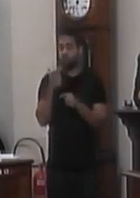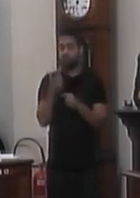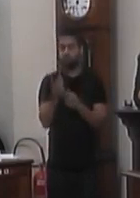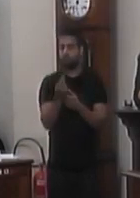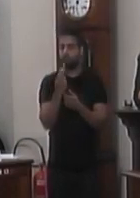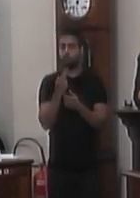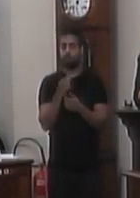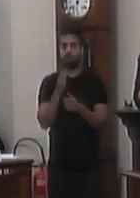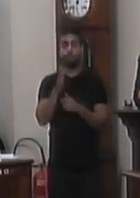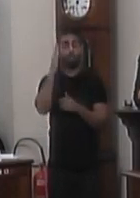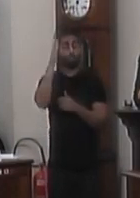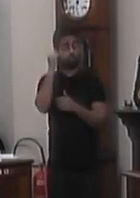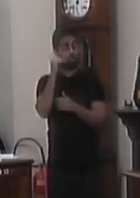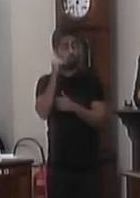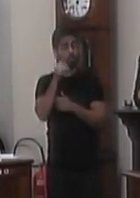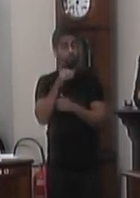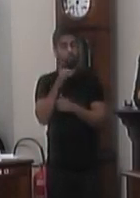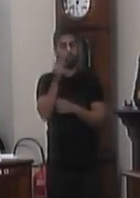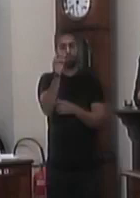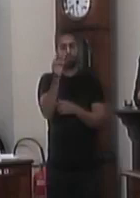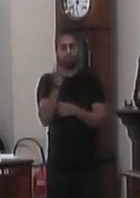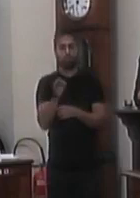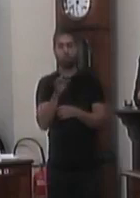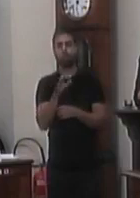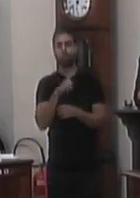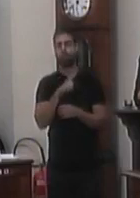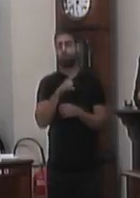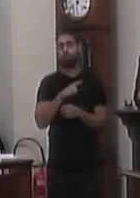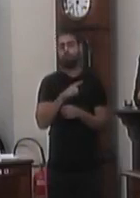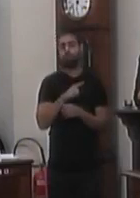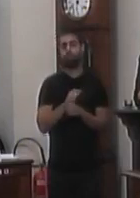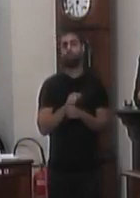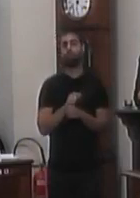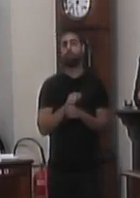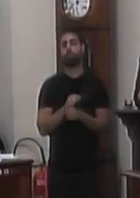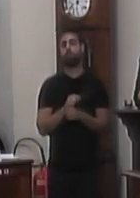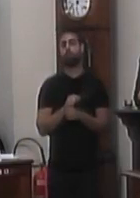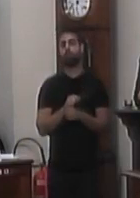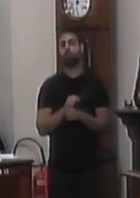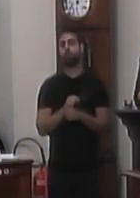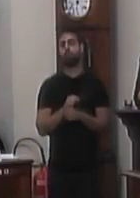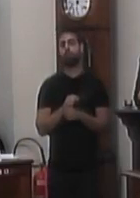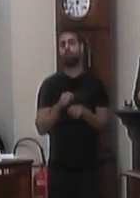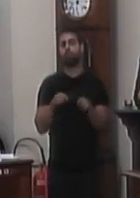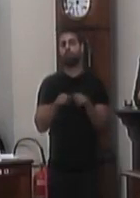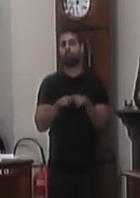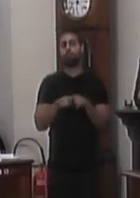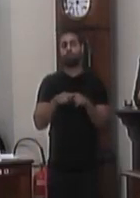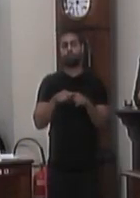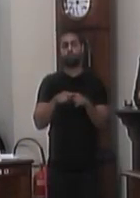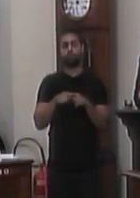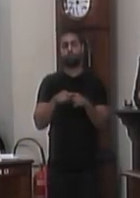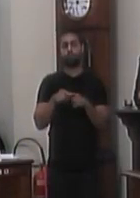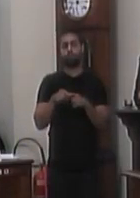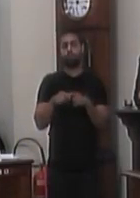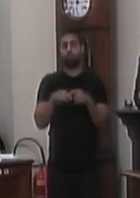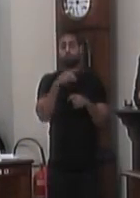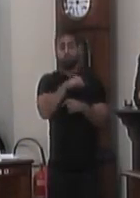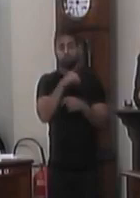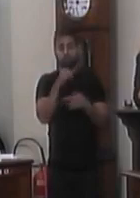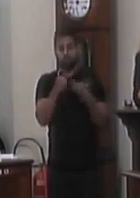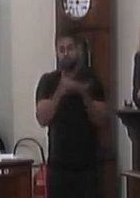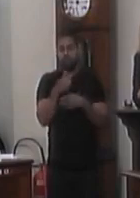repassado isso. A gente sabe dos percentuais, tem a questão do professorado, da data base, do aumento